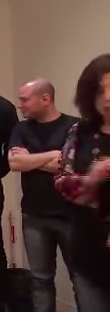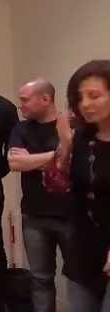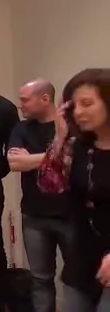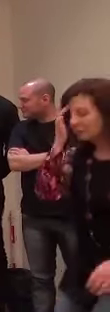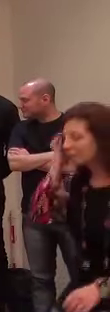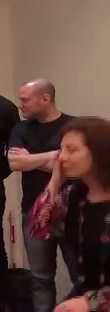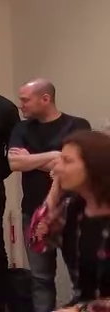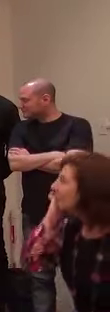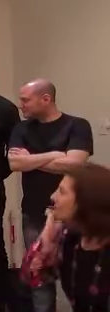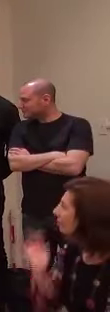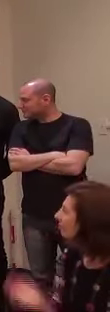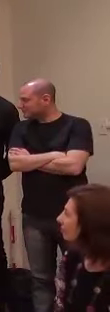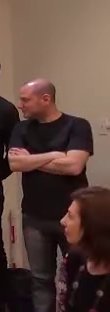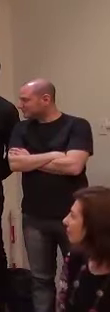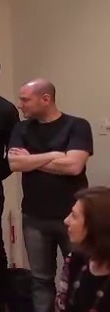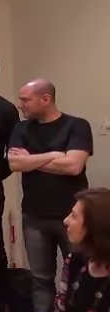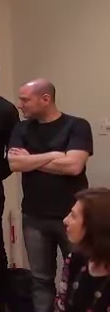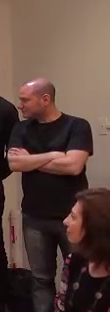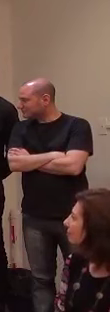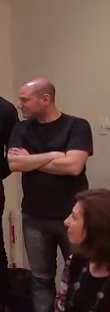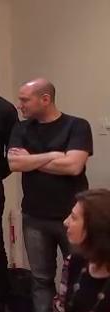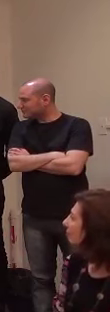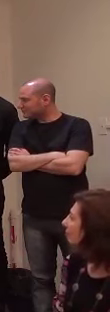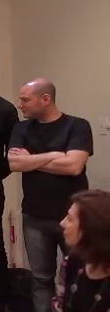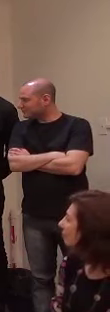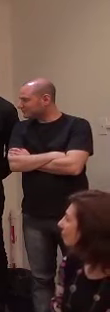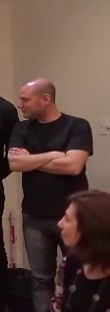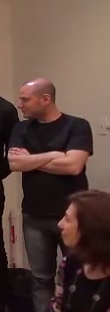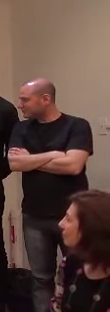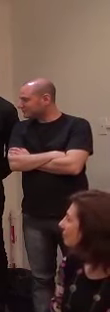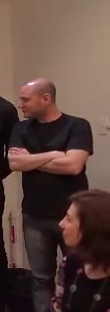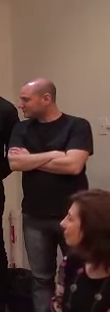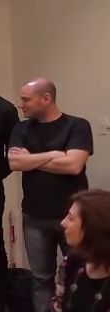y muchos de mis amigos